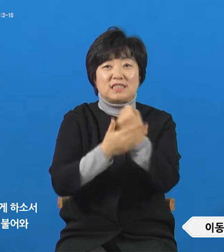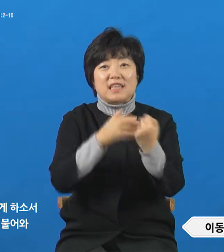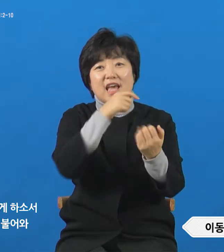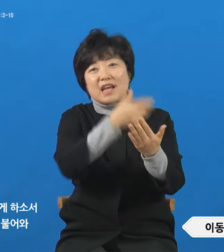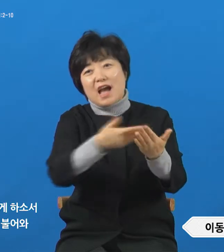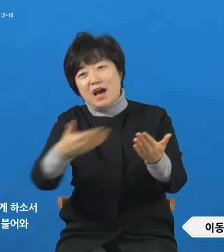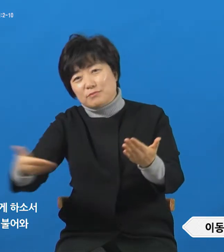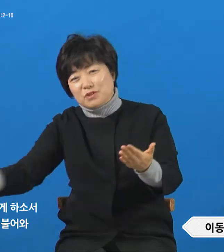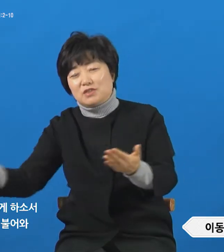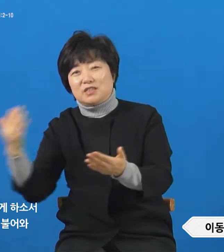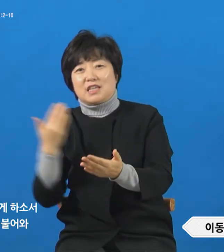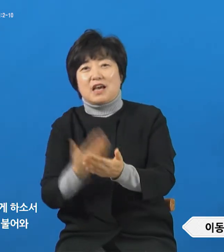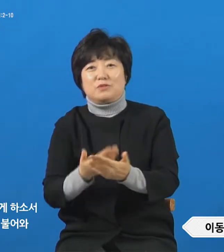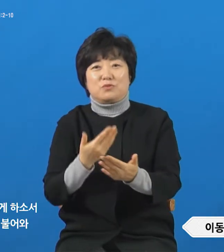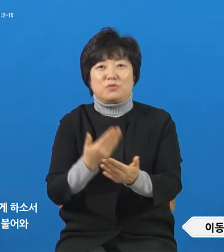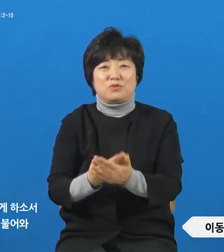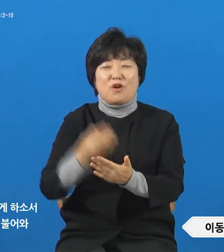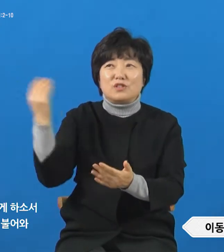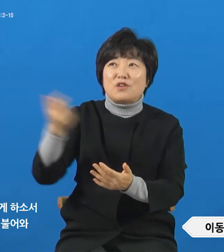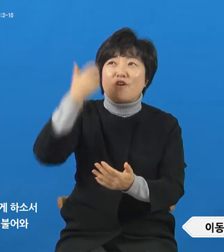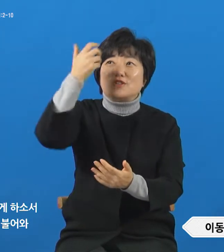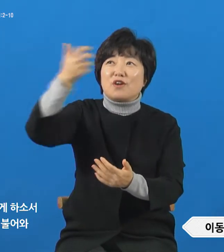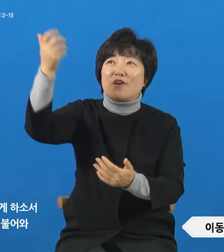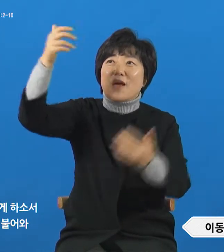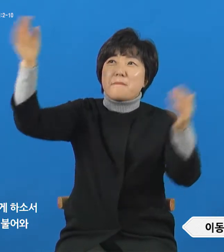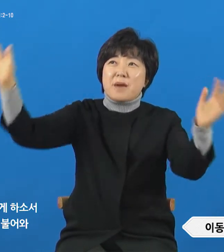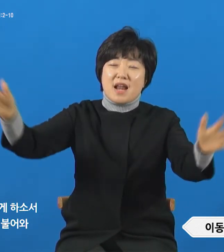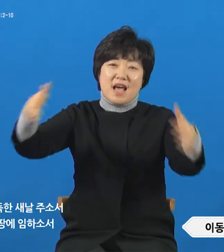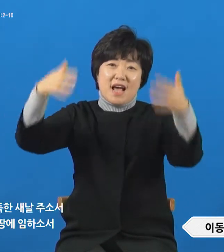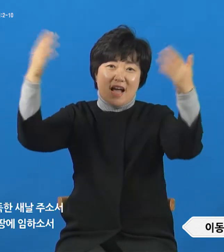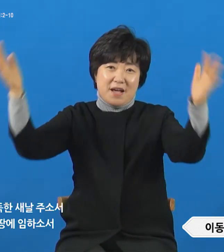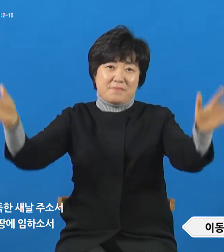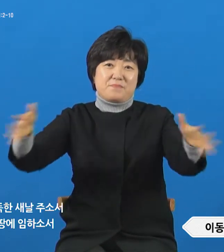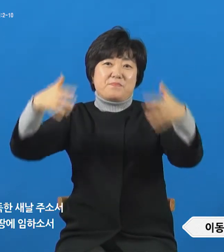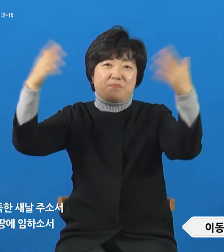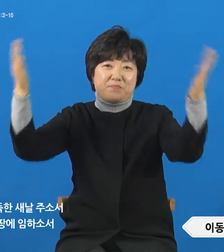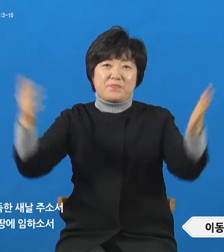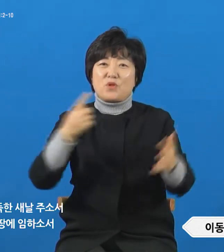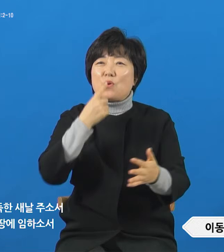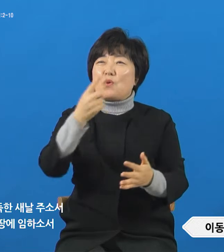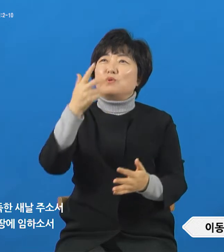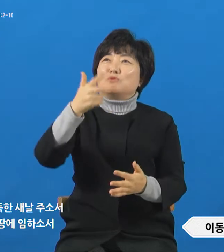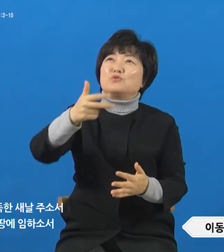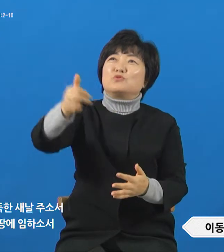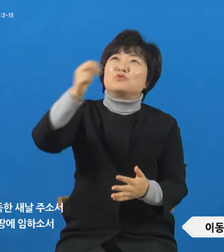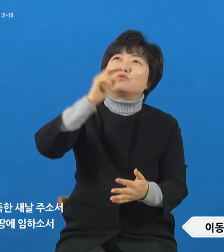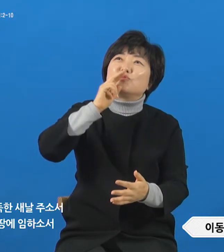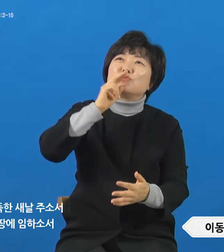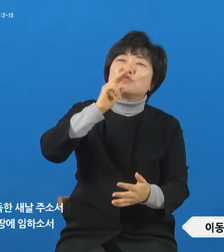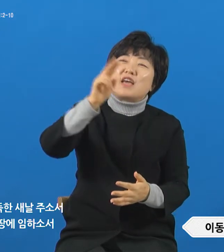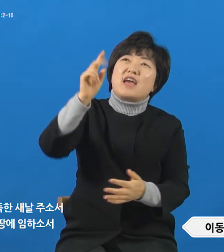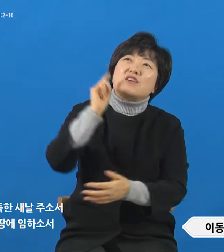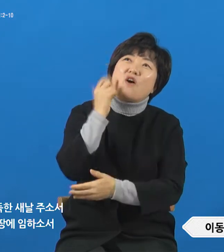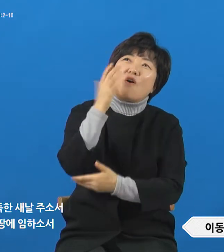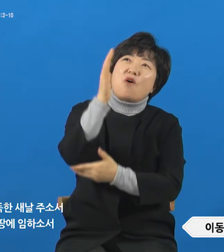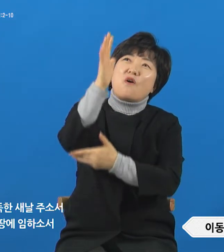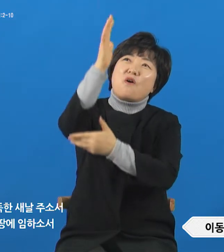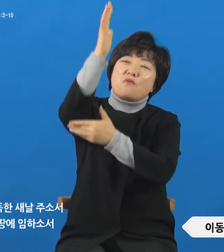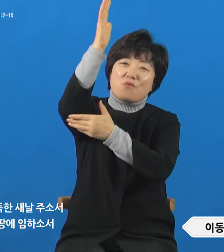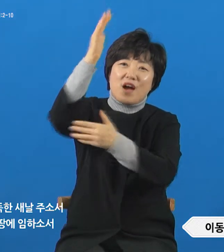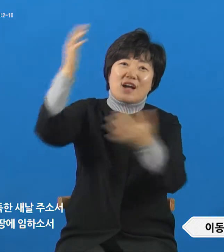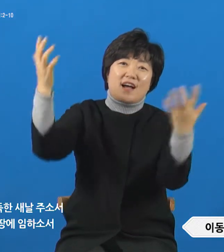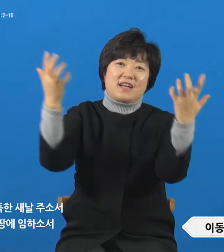흐르게 하소서. 성령의 바람 이제 불어와 오 주의 영광 가득한